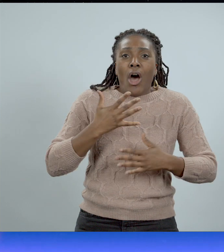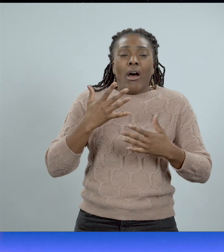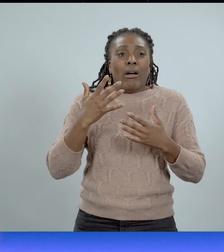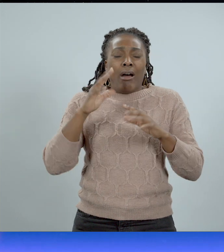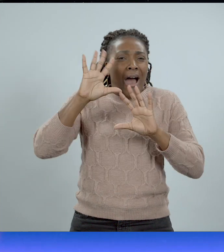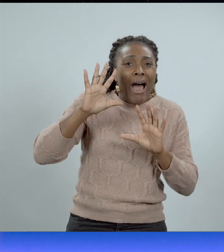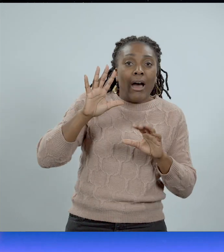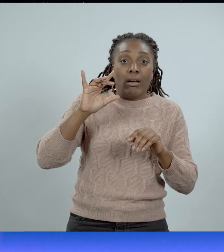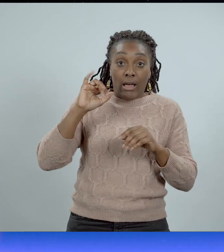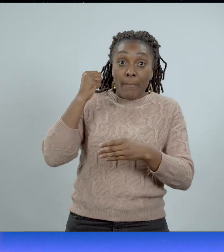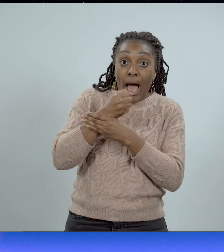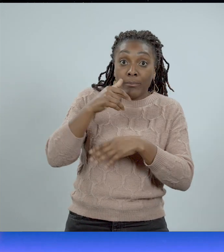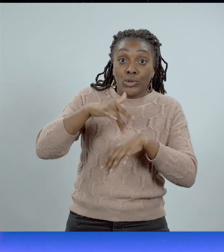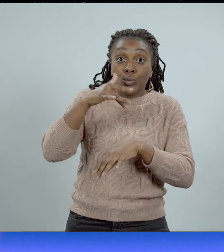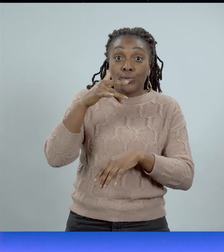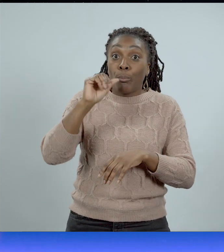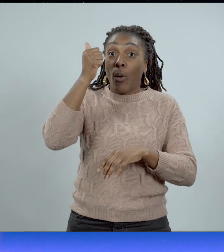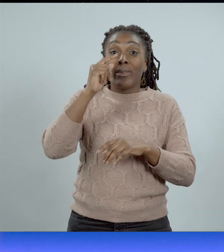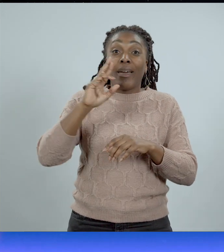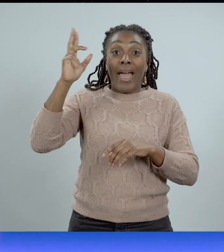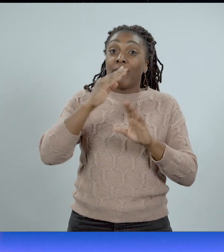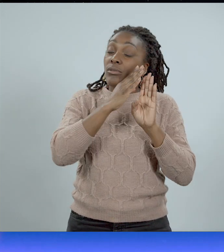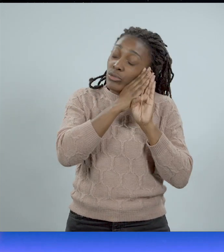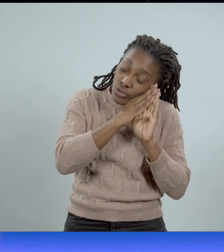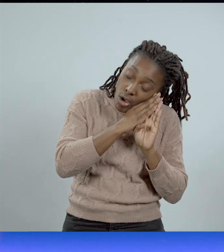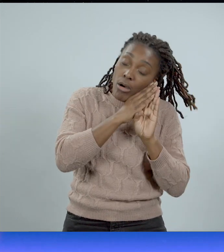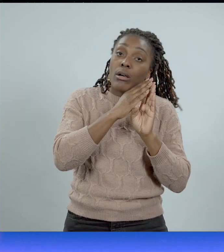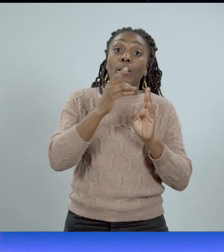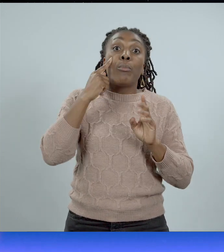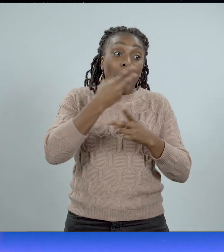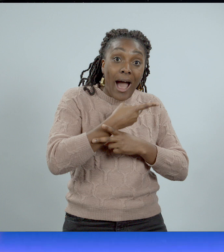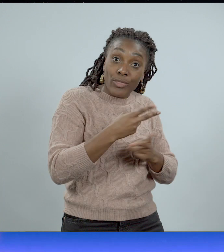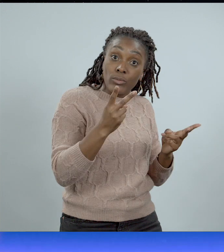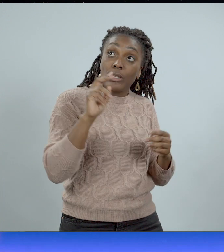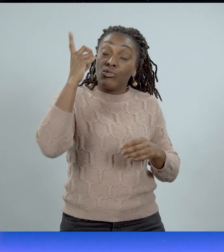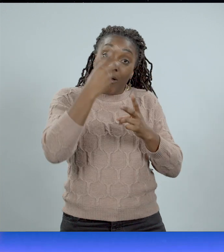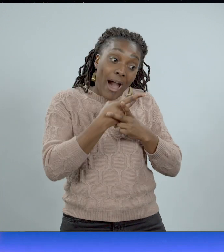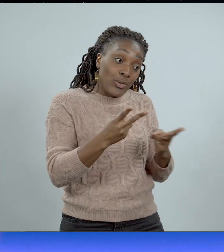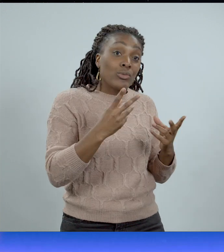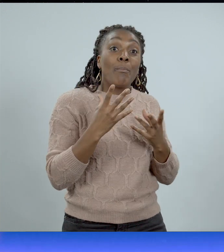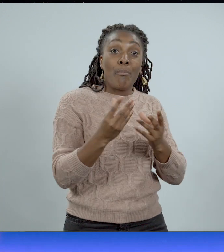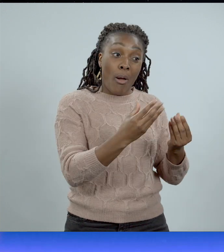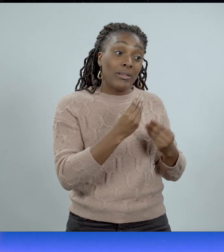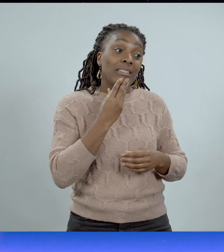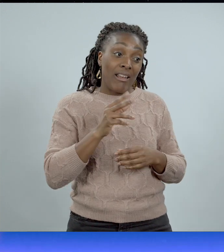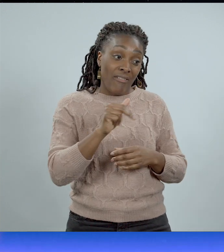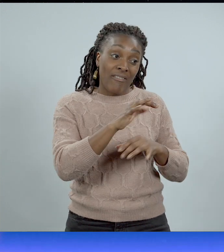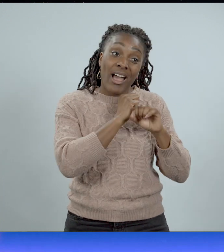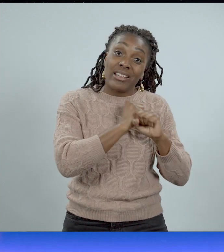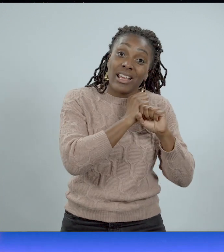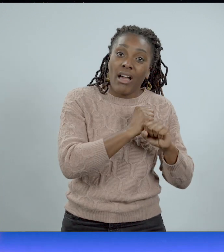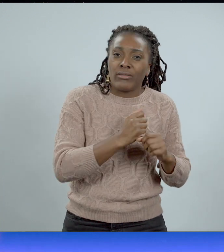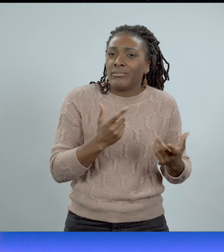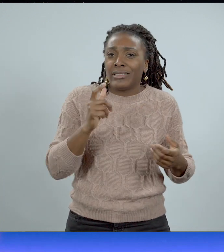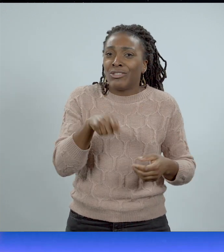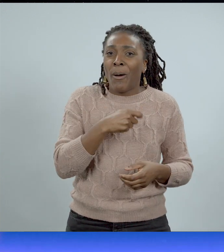frayeur qu'avait Abraham lors de ce premier rêve dans les Écritures était pour lui annoncer aussi que le peuple d'Israël allait être en esclavage. Donc,